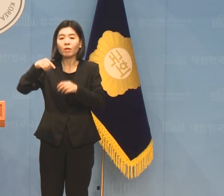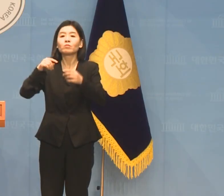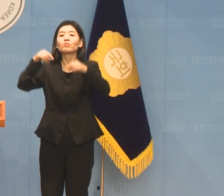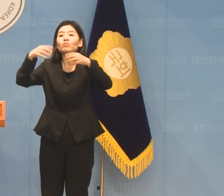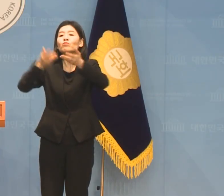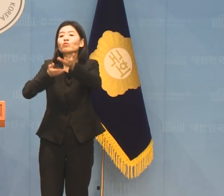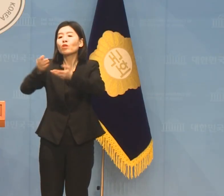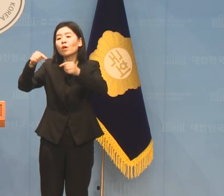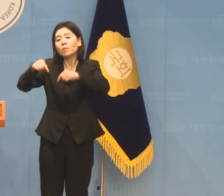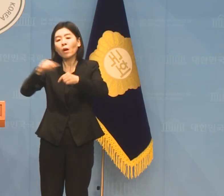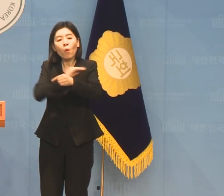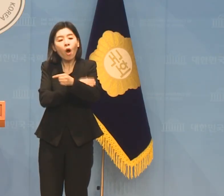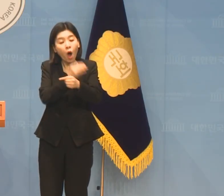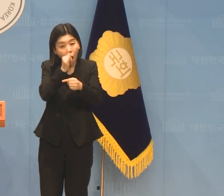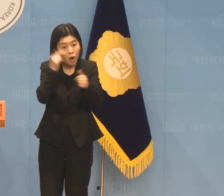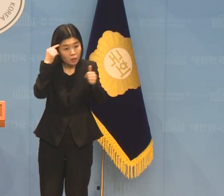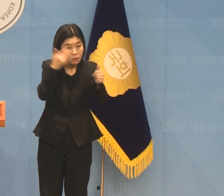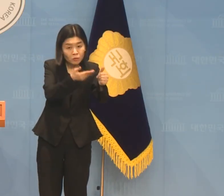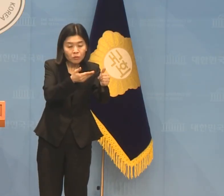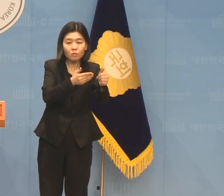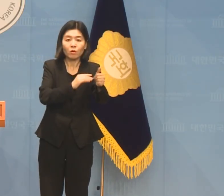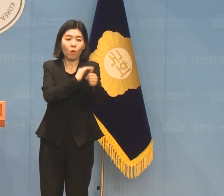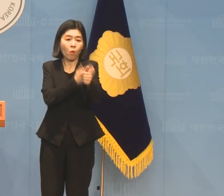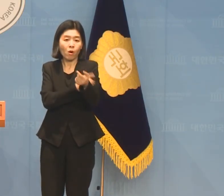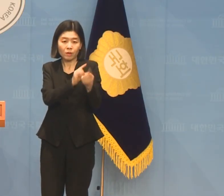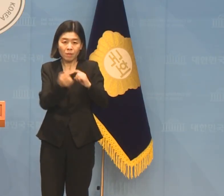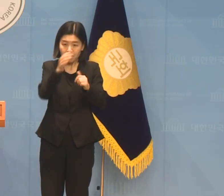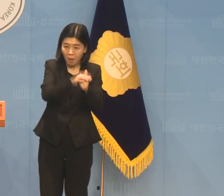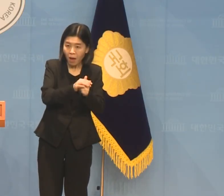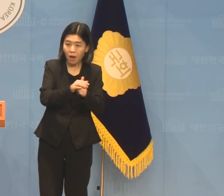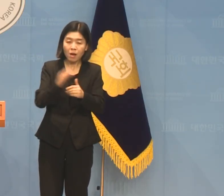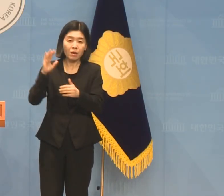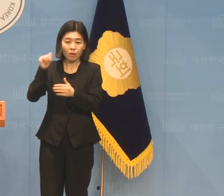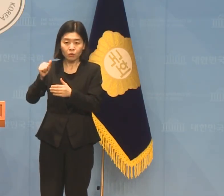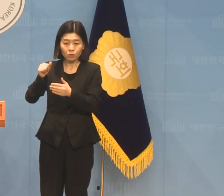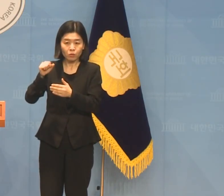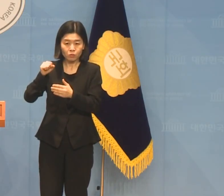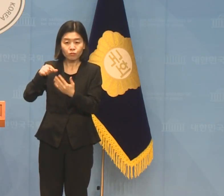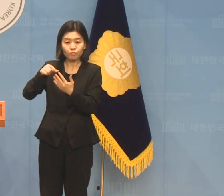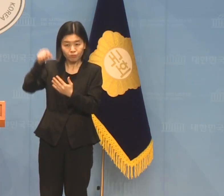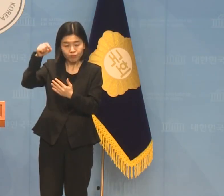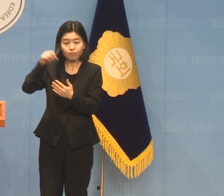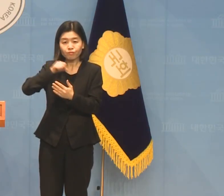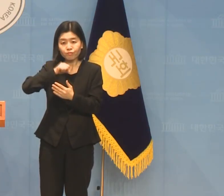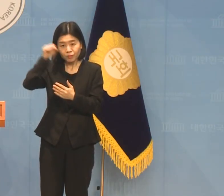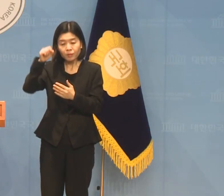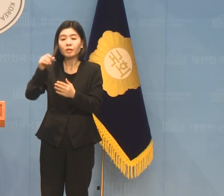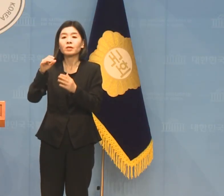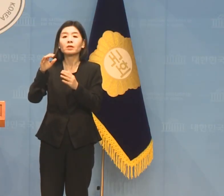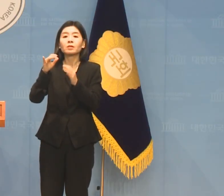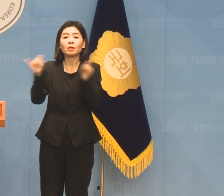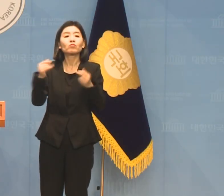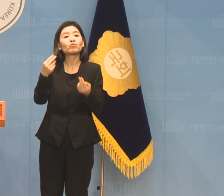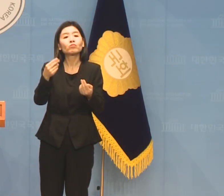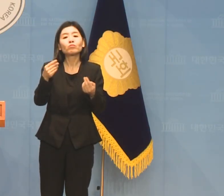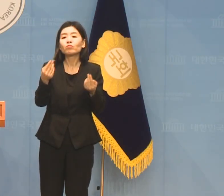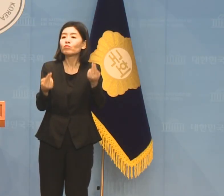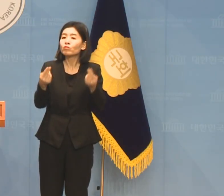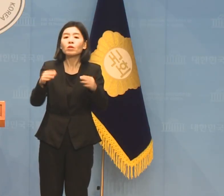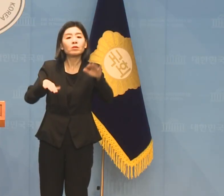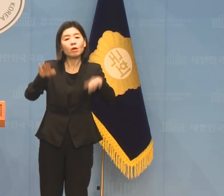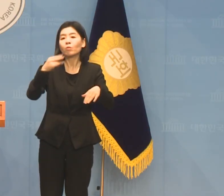있냐는 질문에는 권한 대행과 선출된 대통령 간에 수행할 수 있는 업무에 차이가 없다는 발언을 하는